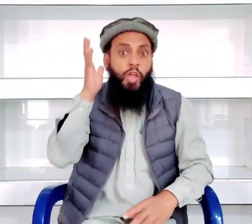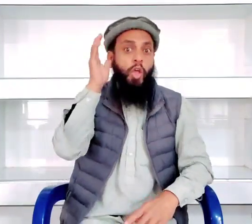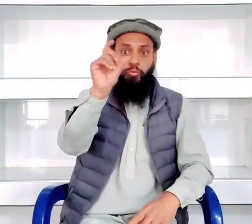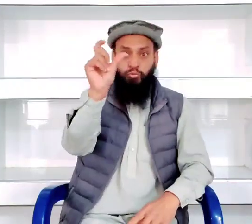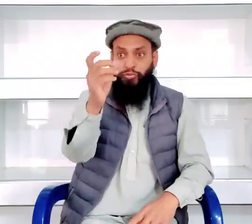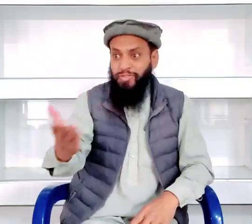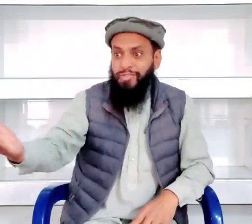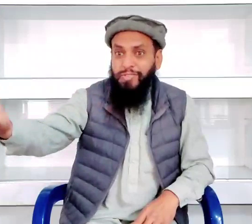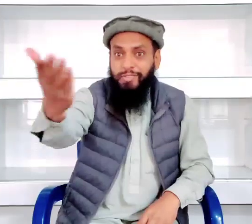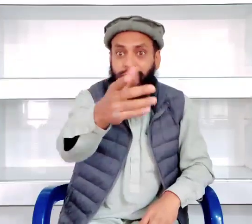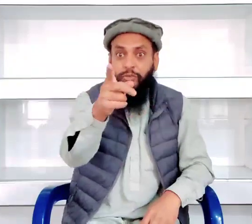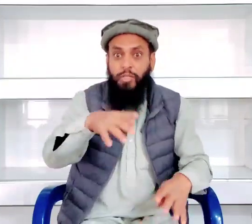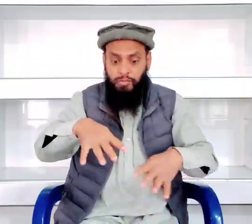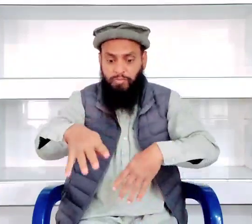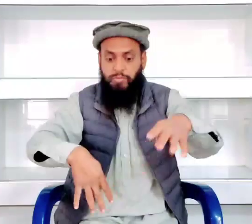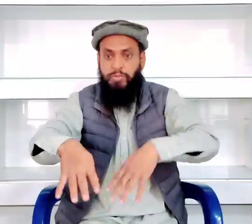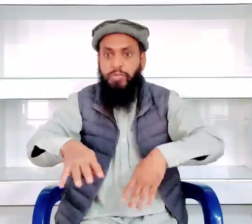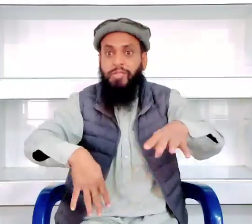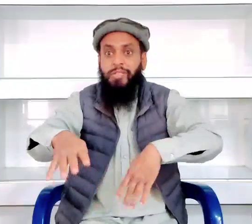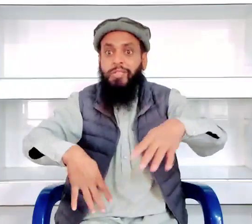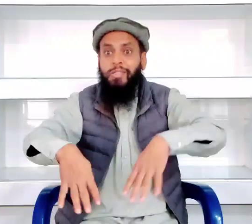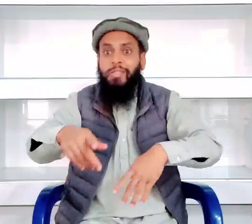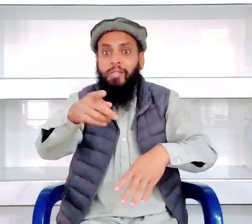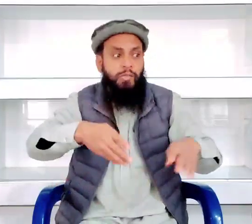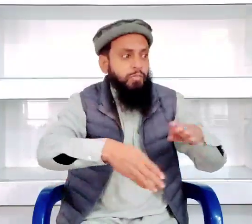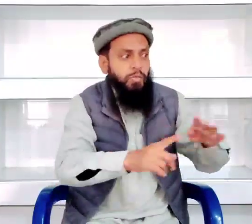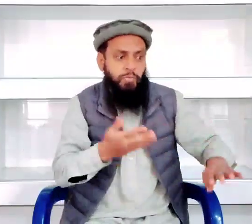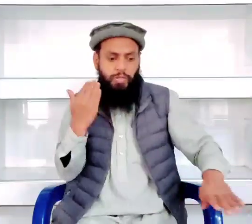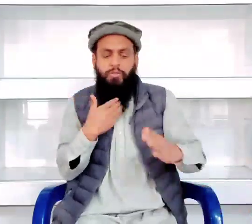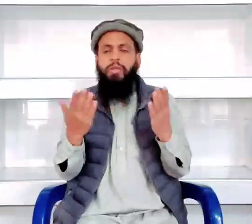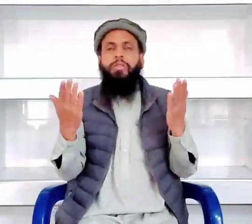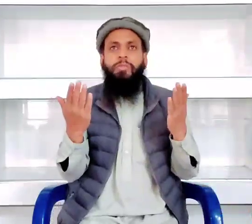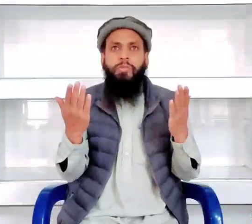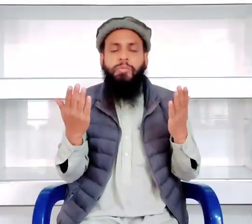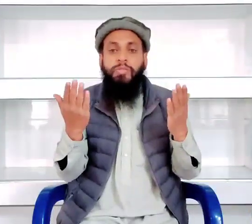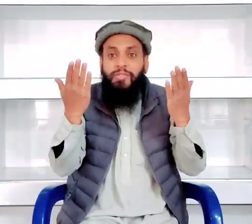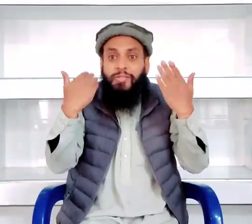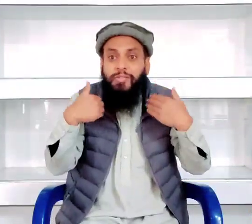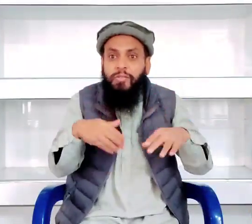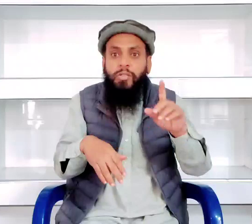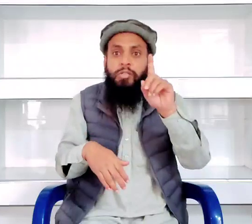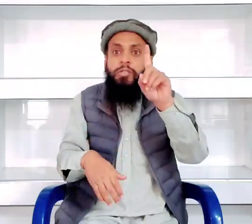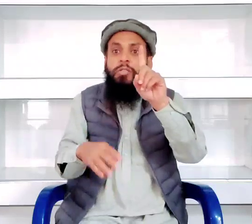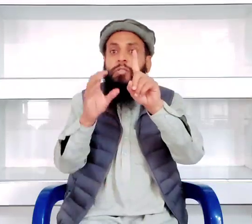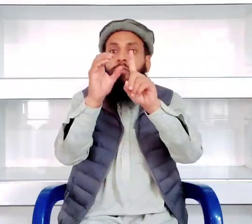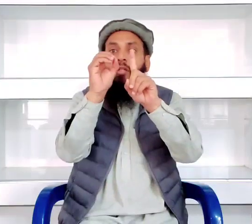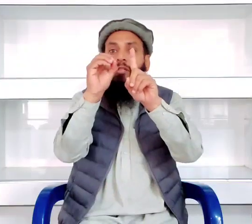اللہ الرحمن 10 لاکھ نیکیاں عطا فرماتے ہیں اور ایسے نہیں گناہ مٹا دیتے ہیں اور